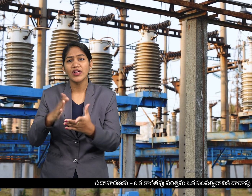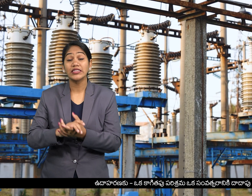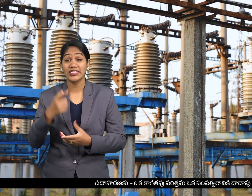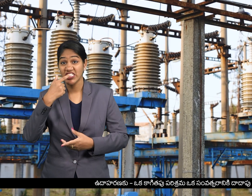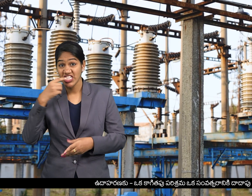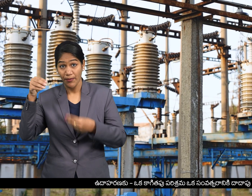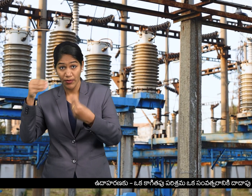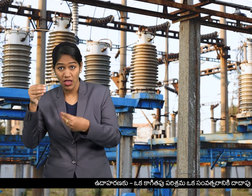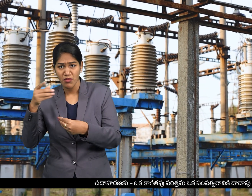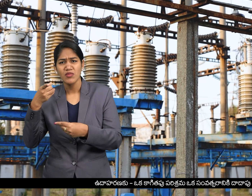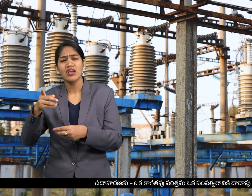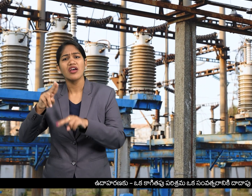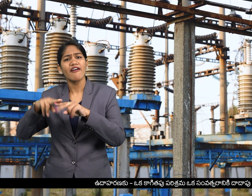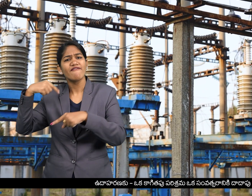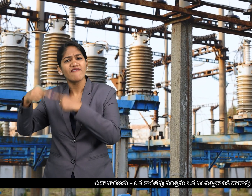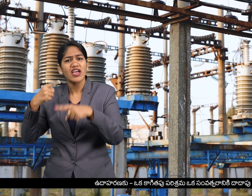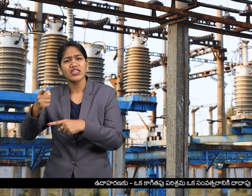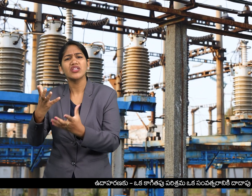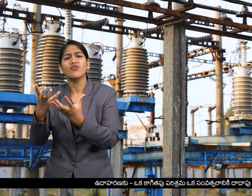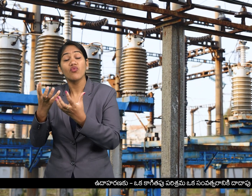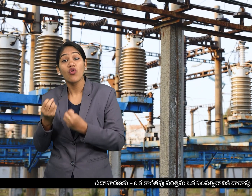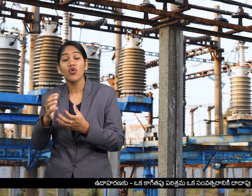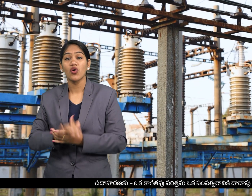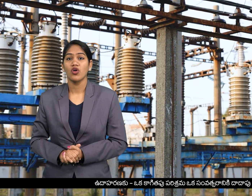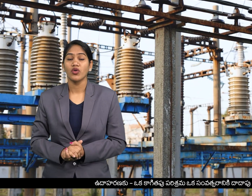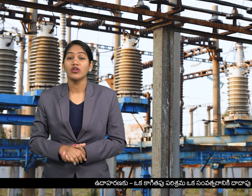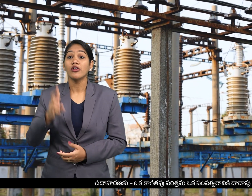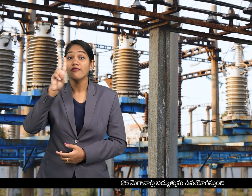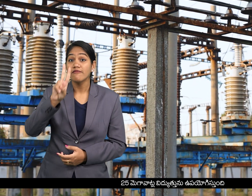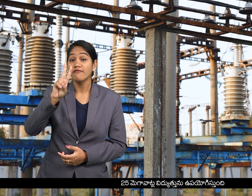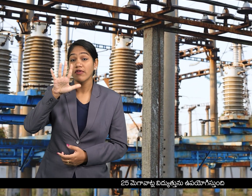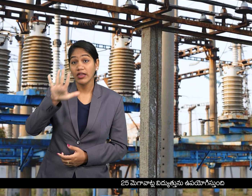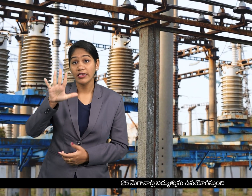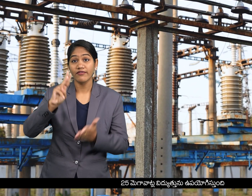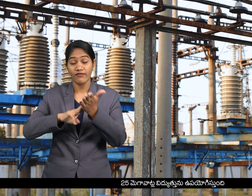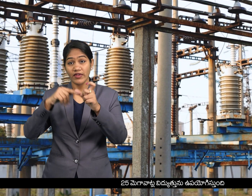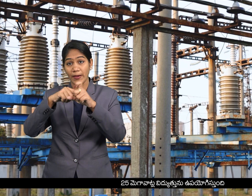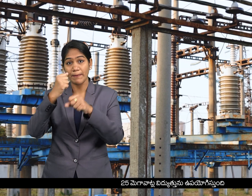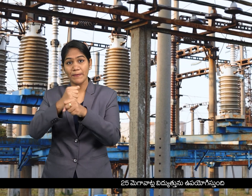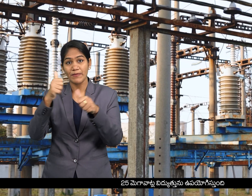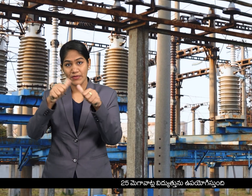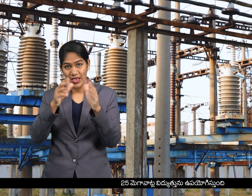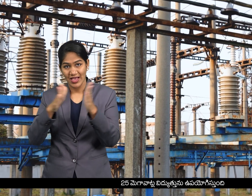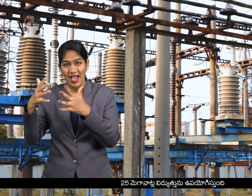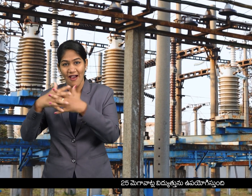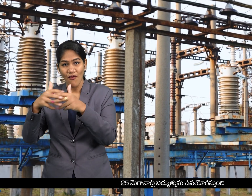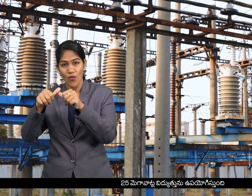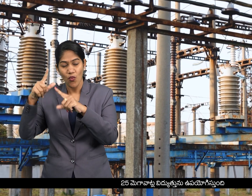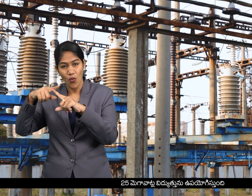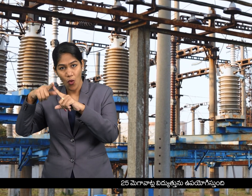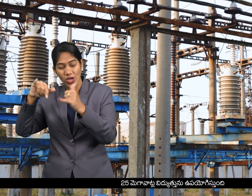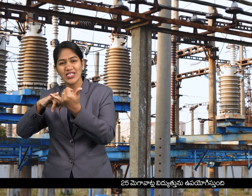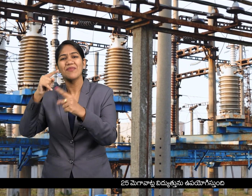ఉదాహరణకు, ఒక కాగిత పరిశ్రమ ఒక సంవత్సరానికి దాదాపు 25 మెగావాట్ల విద్యుత్ని ఉపయోగిస్తుంది.